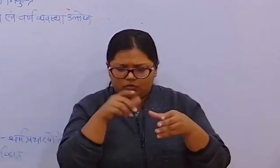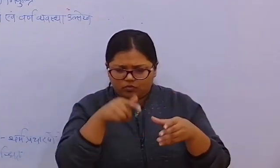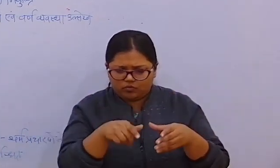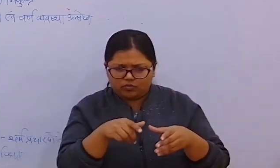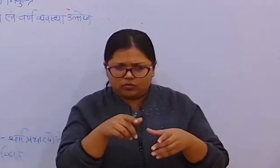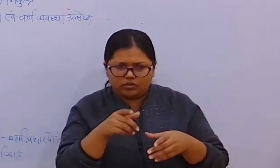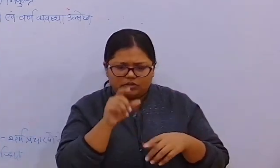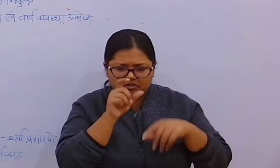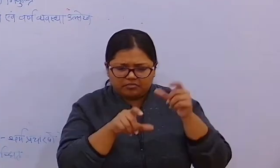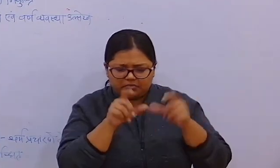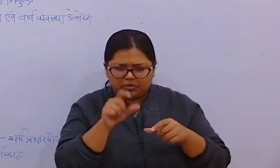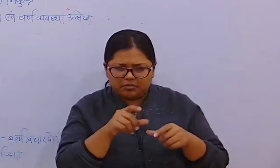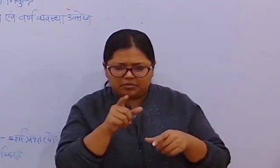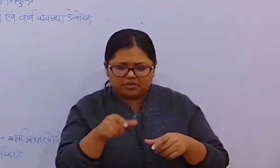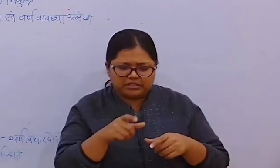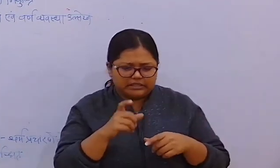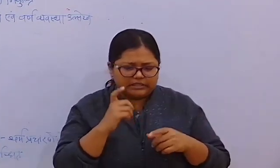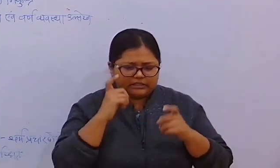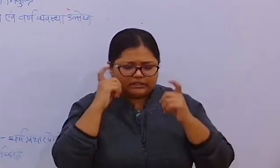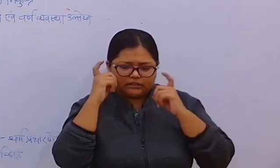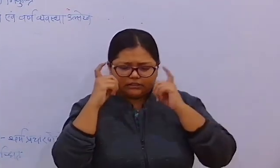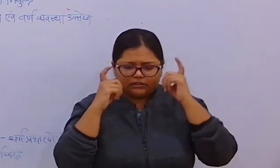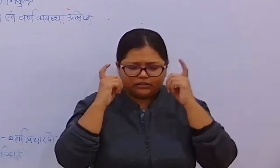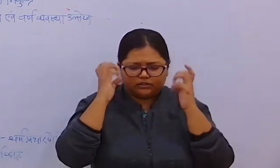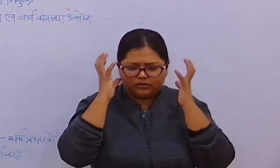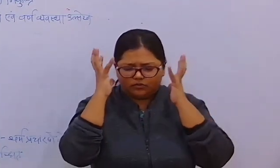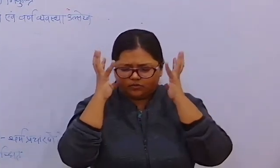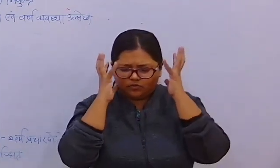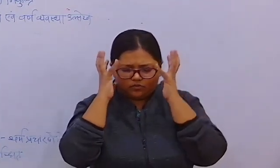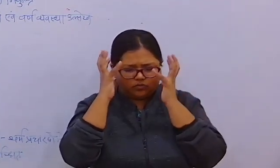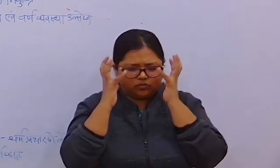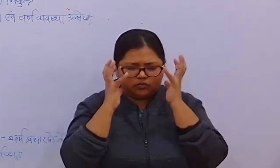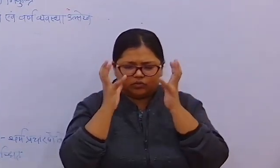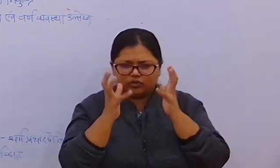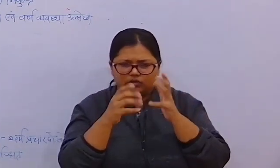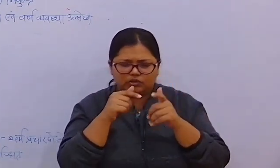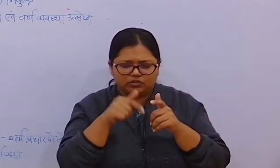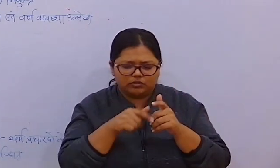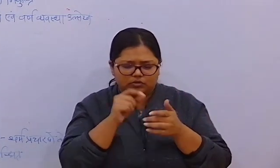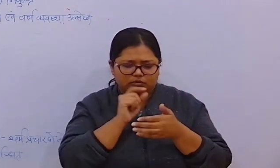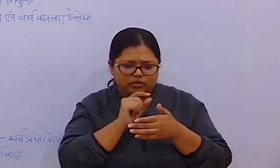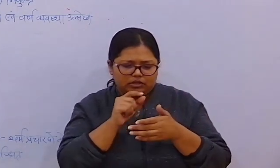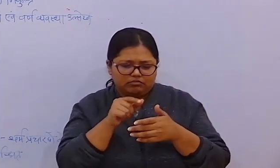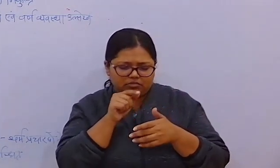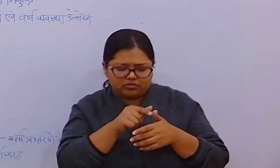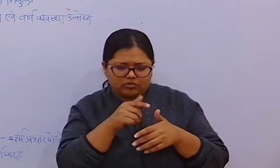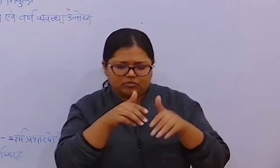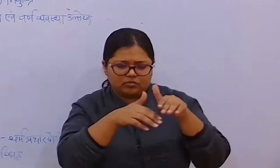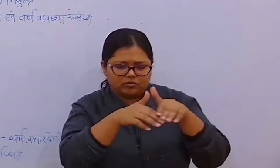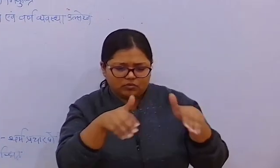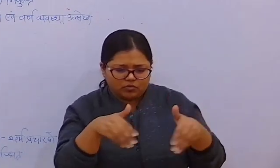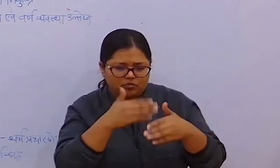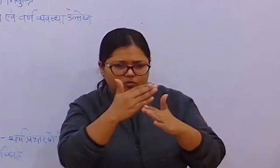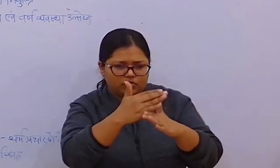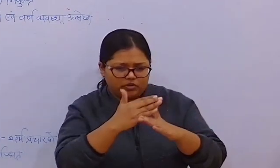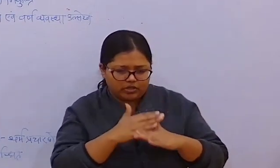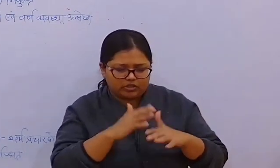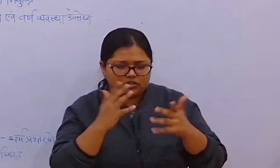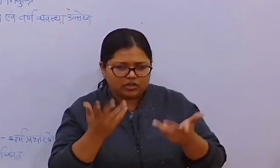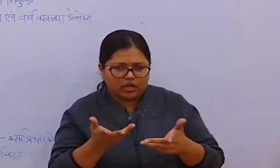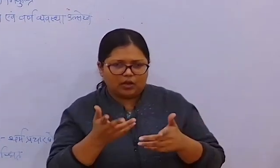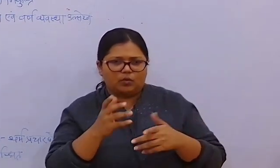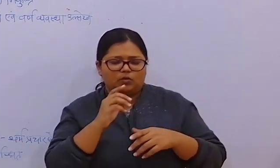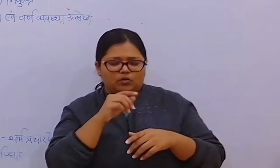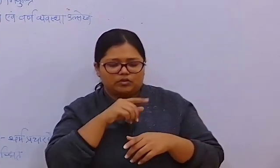कैसे कल्याण कर सकते हैं, इन सब पे संबंधित क्या है, इन्होंने दसवें शिलालेख में क्या किया है, लिखवाया है। जब हम